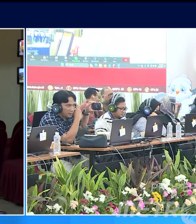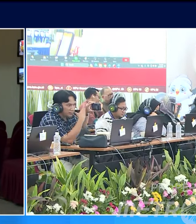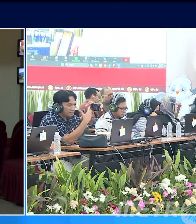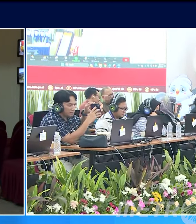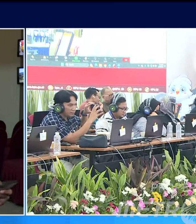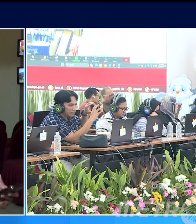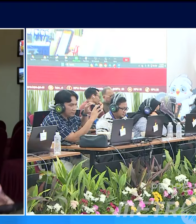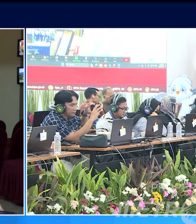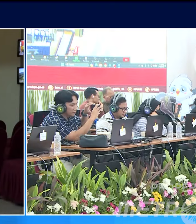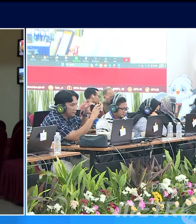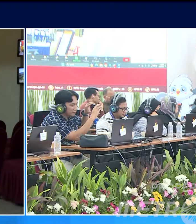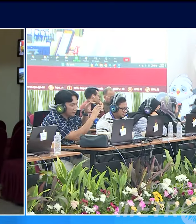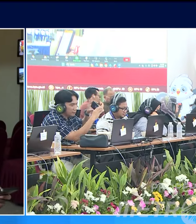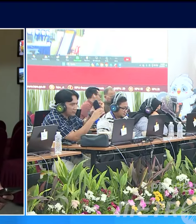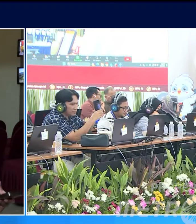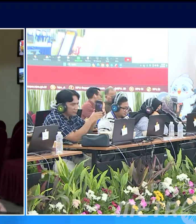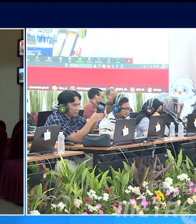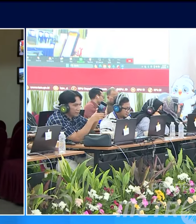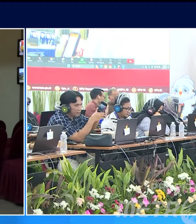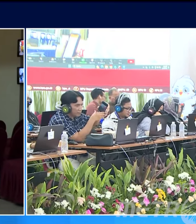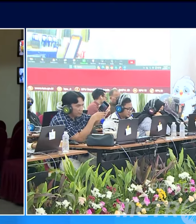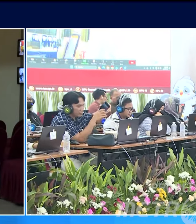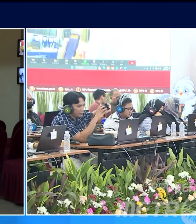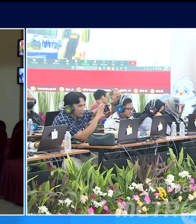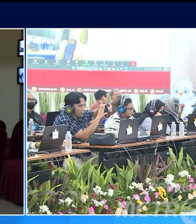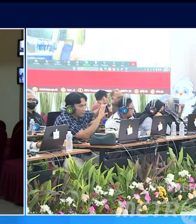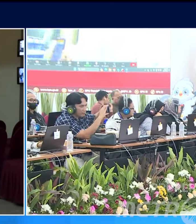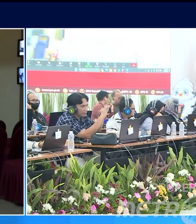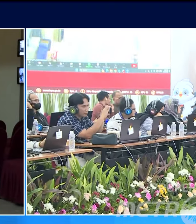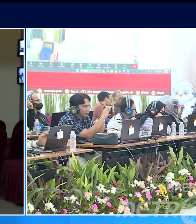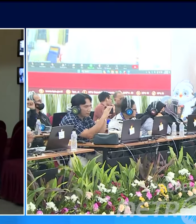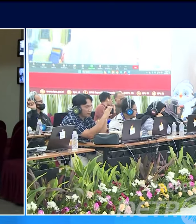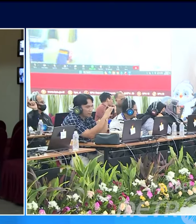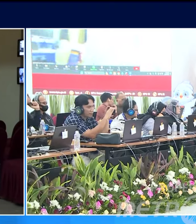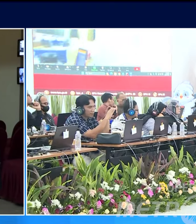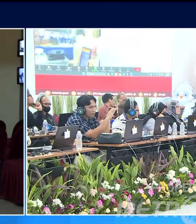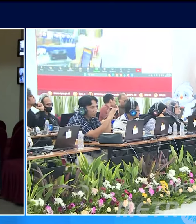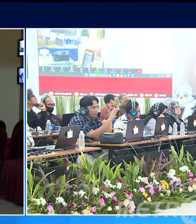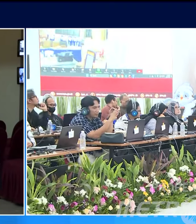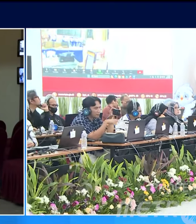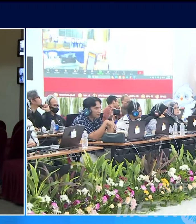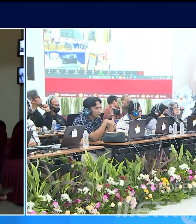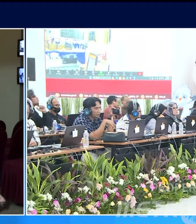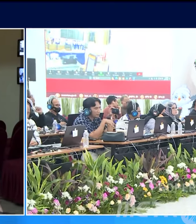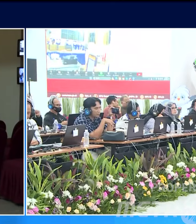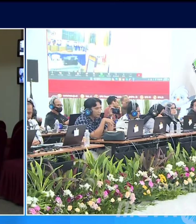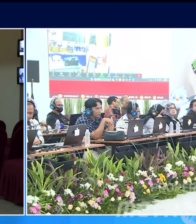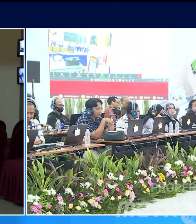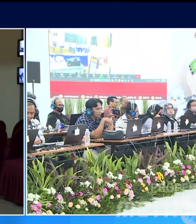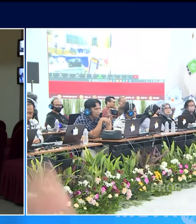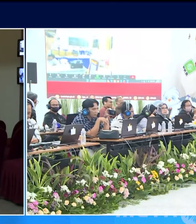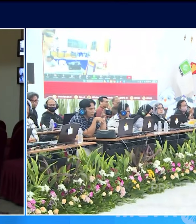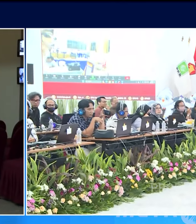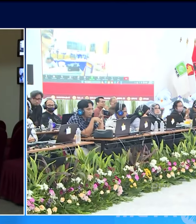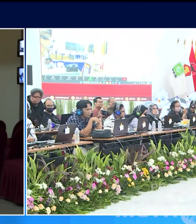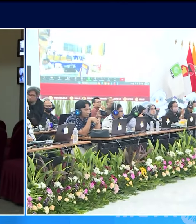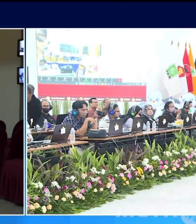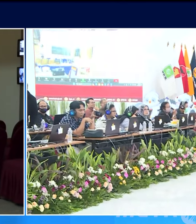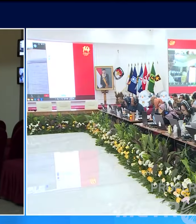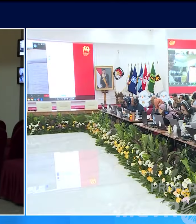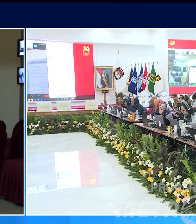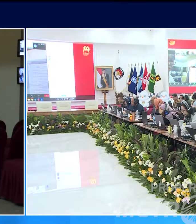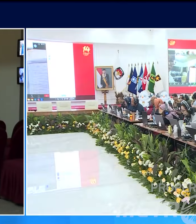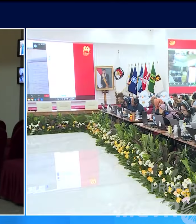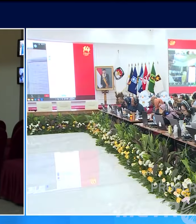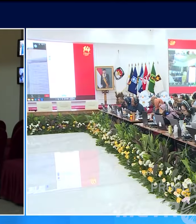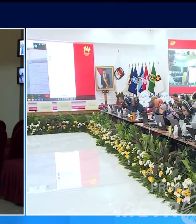belum melihat bahwa rapat pleno tersebut kunjung dimulai. Nah, proses rekapitulasi tingkat provinsi pun ini juga masih terus